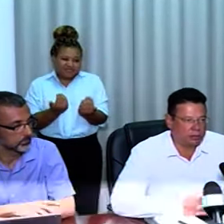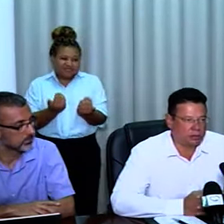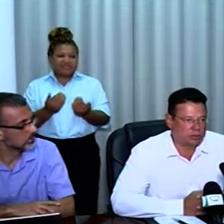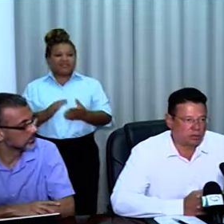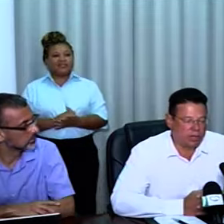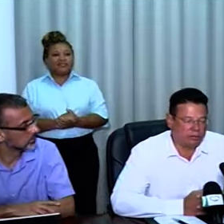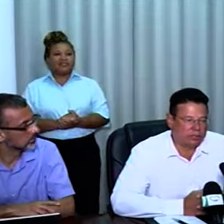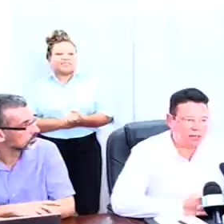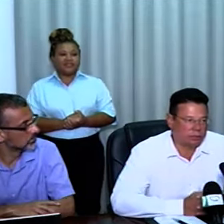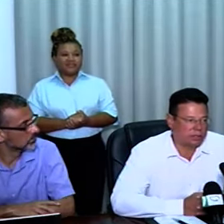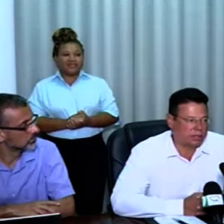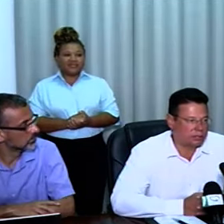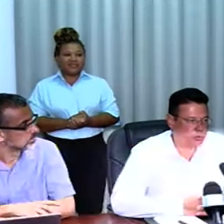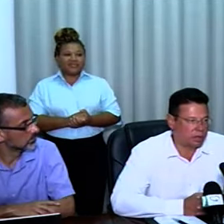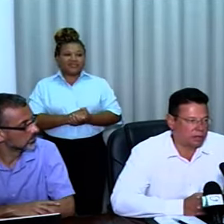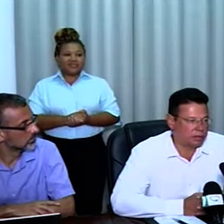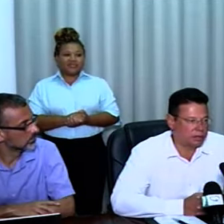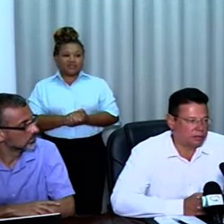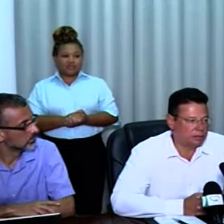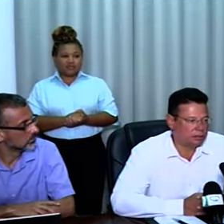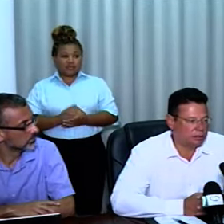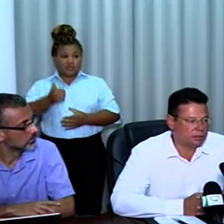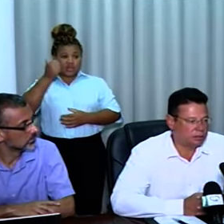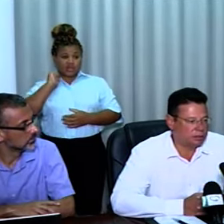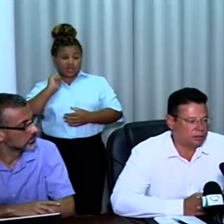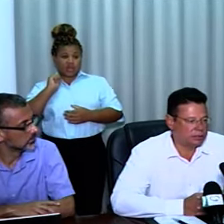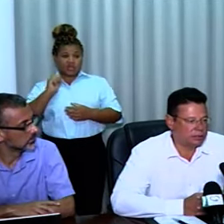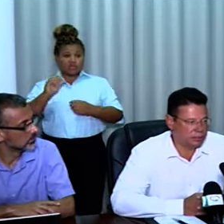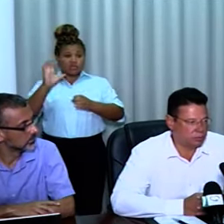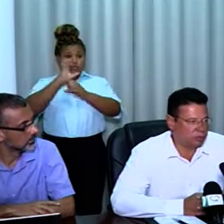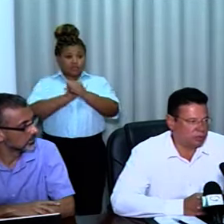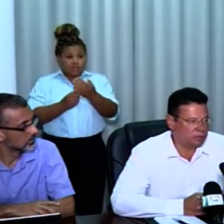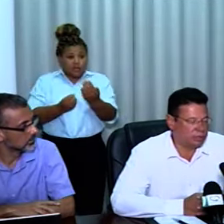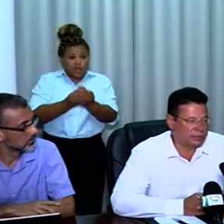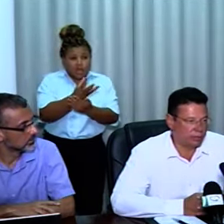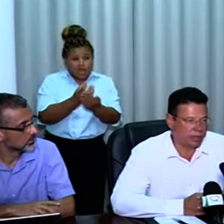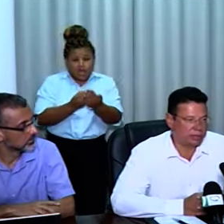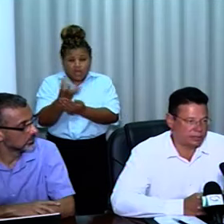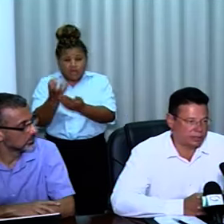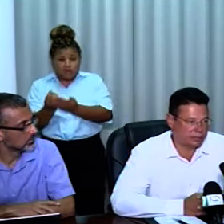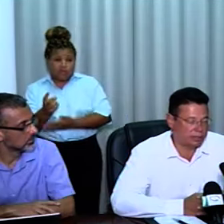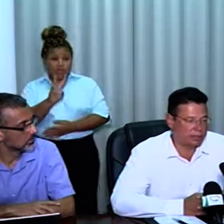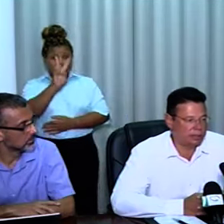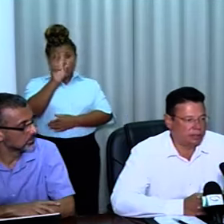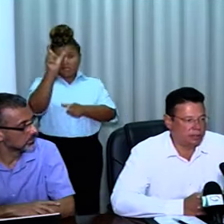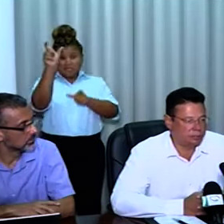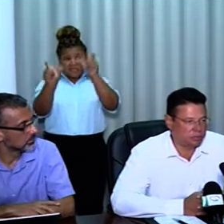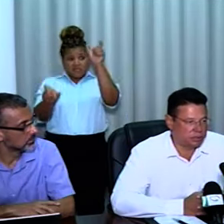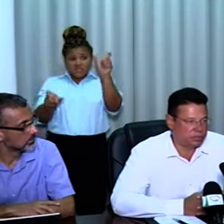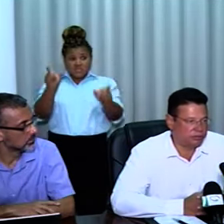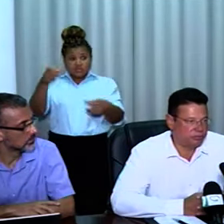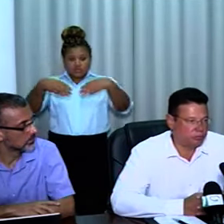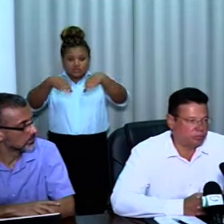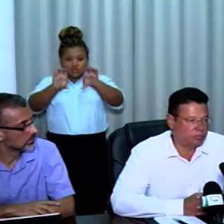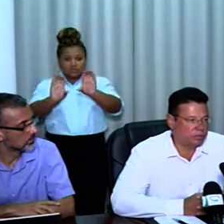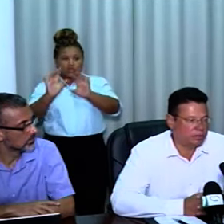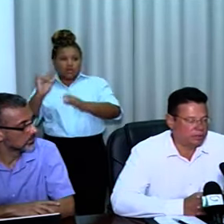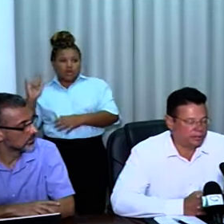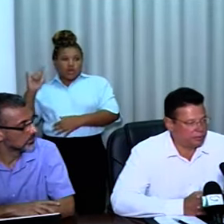Par exemple, vous connaissez, j'ai annoncé hier soir que c'est un petit monde de Sierra qui a testé positif